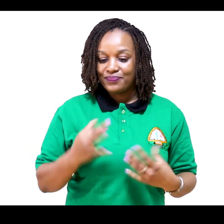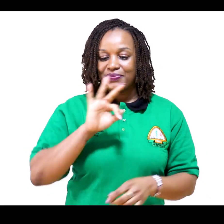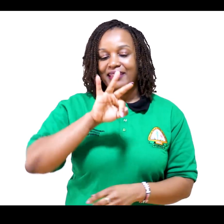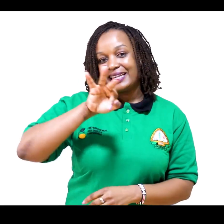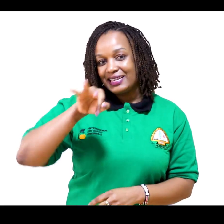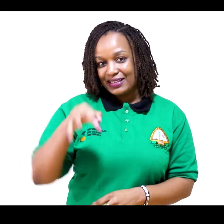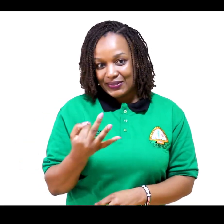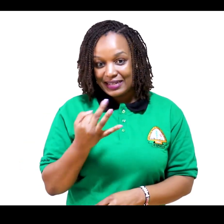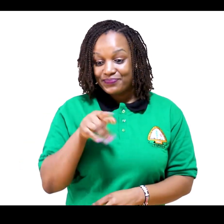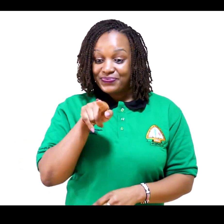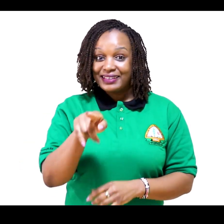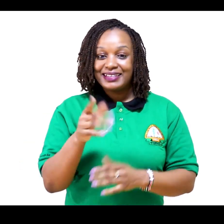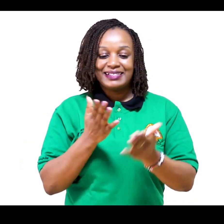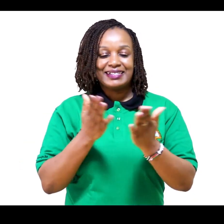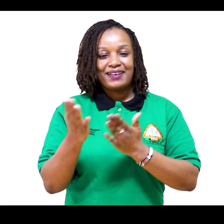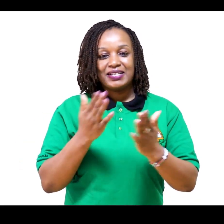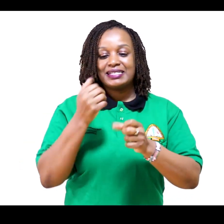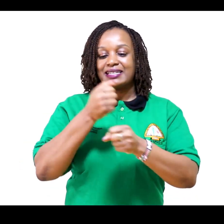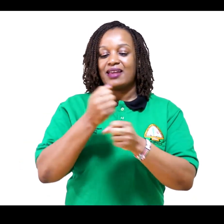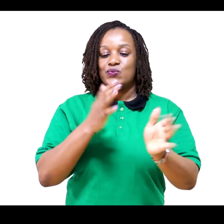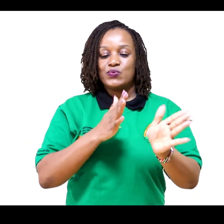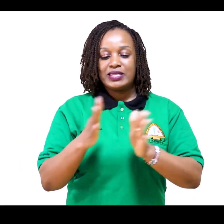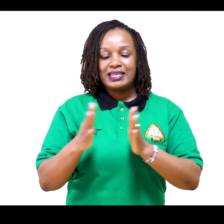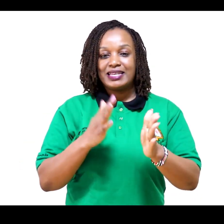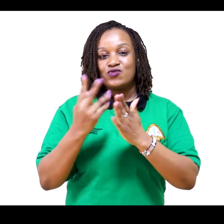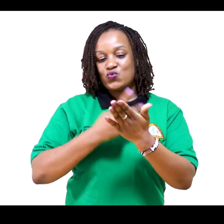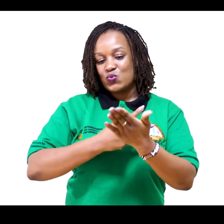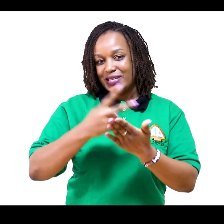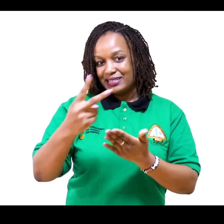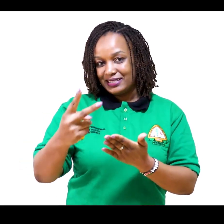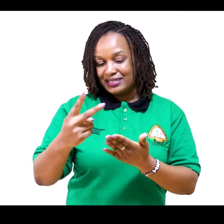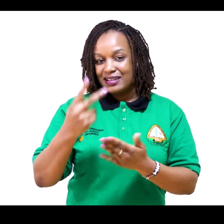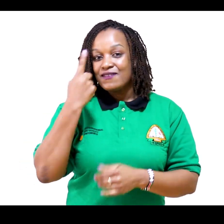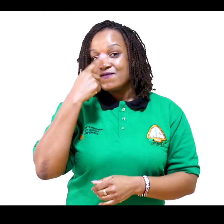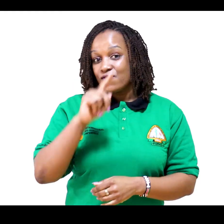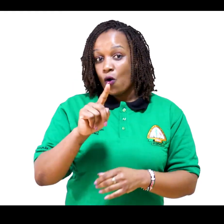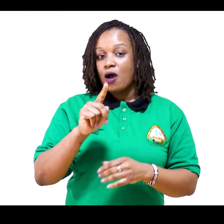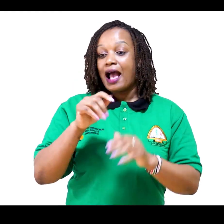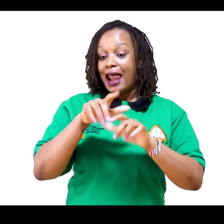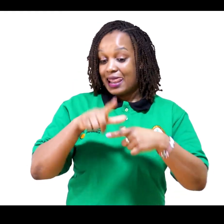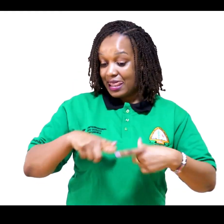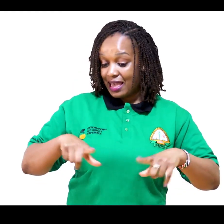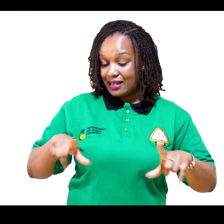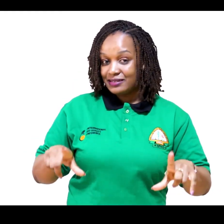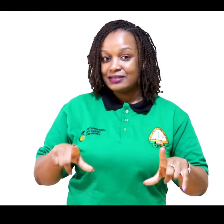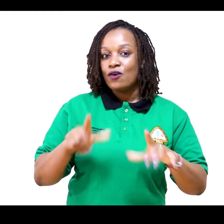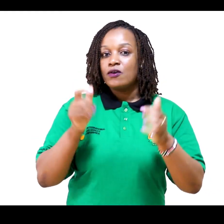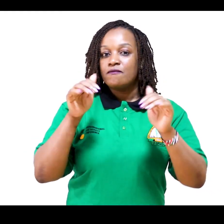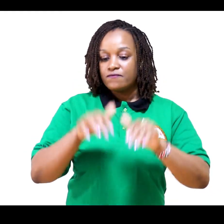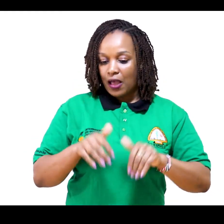3,000. Huduma hii inafanywa ndani ya wiki 2. Kwa ziara ya shamba hitaji ni